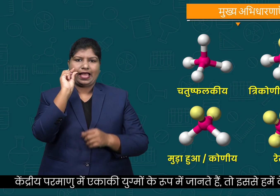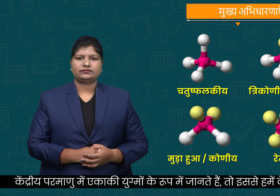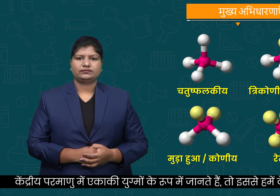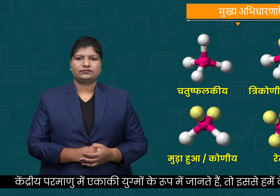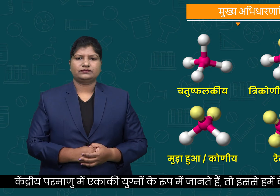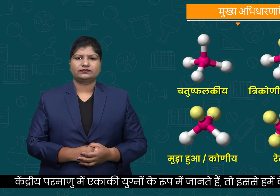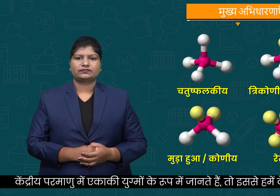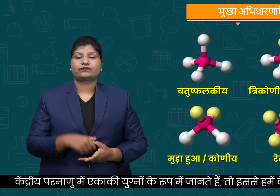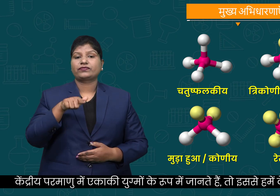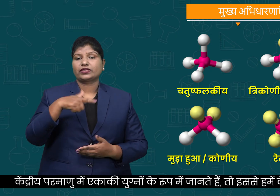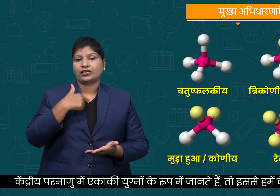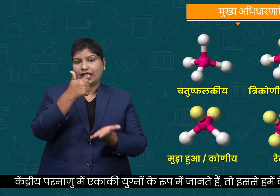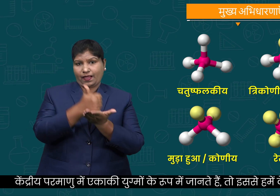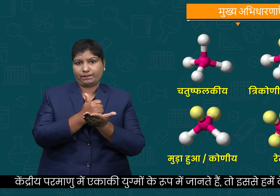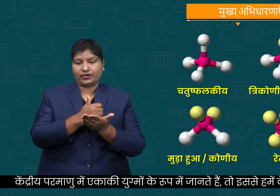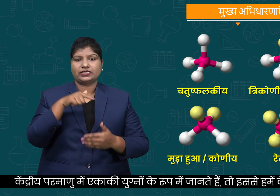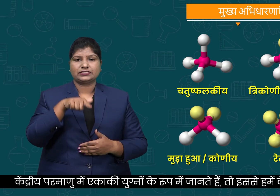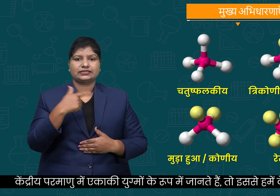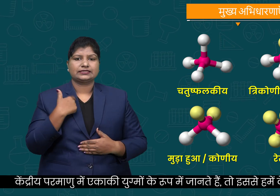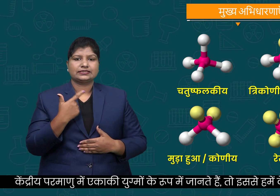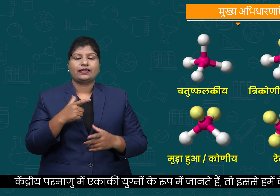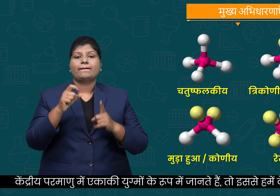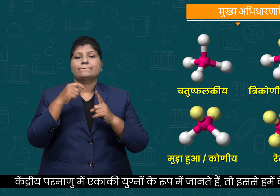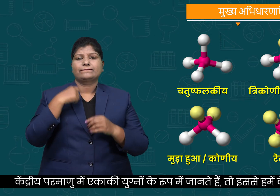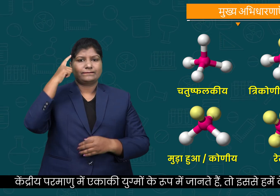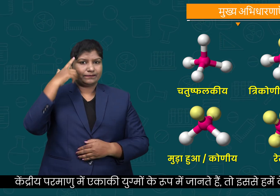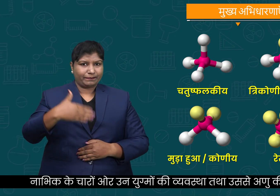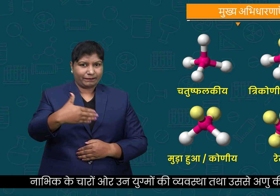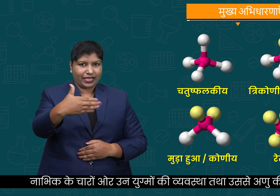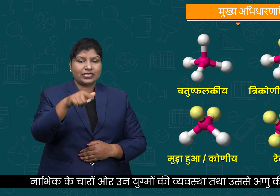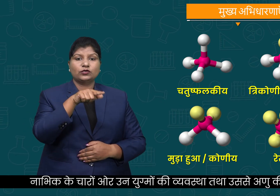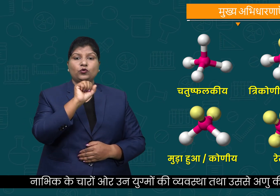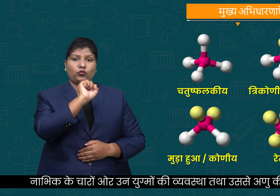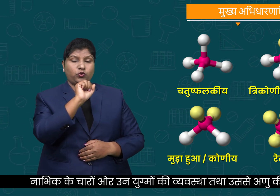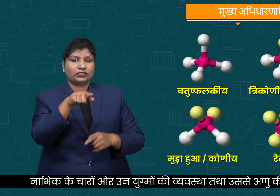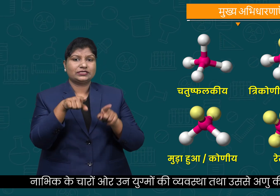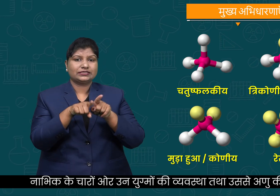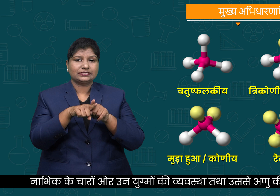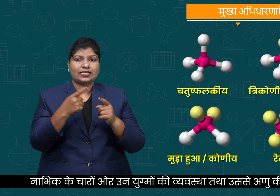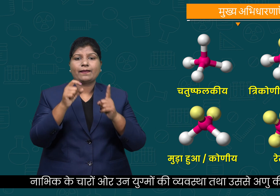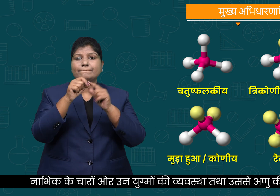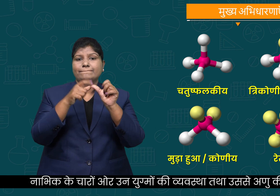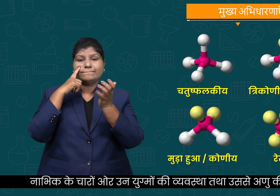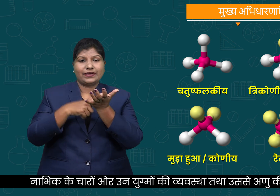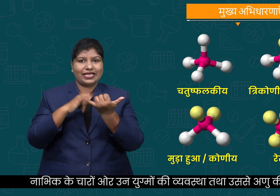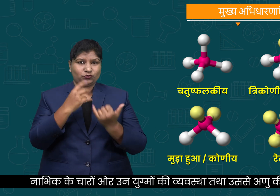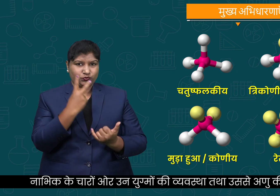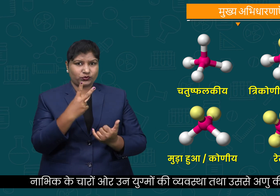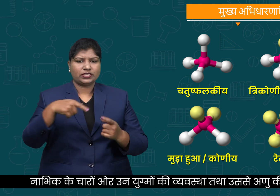में जानते हैं, तो इससे हमें केंद्रीय परमाणु के नाभिक के चारों ओर उन युग्मों की